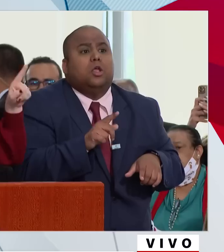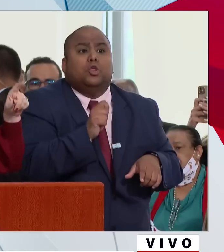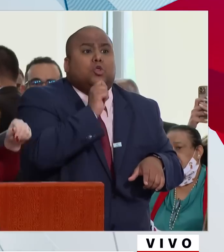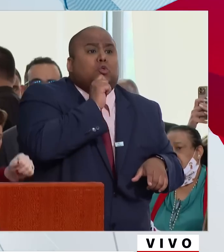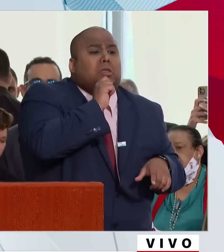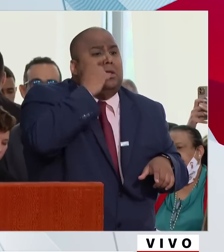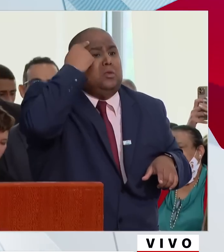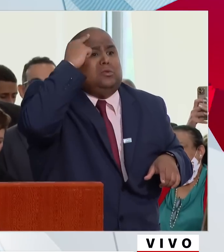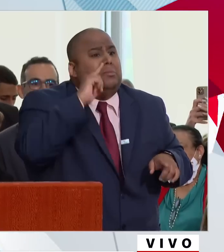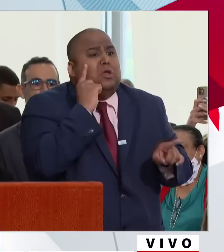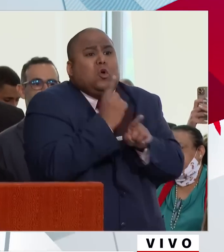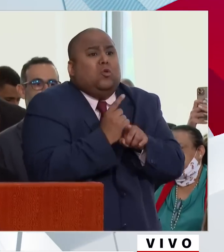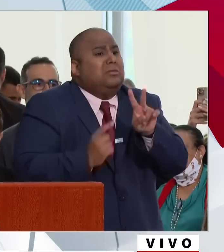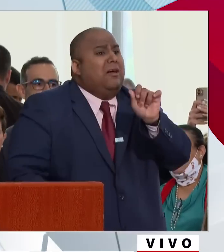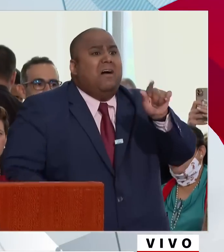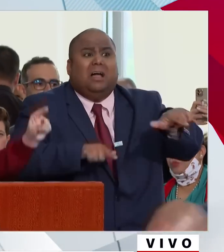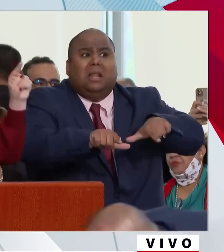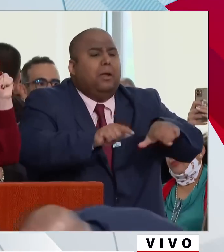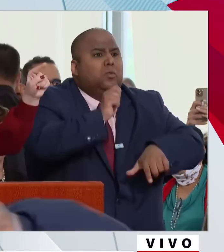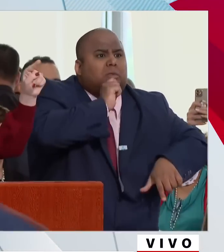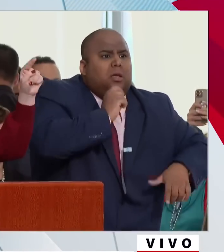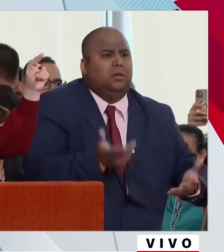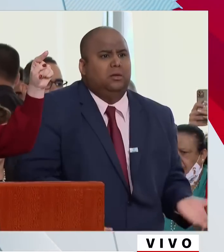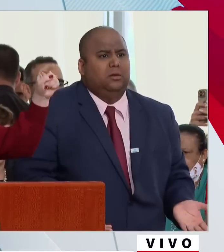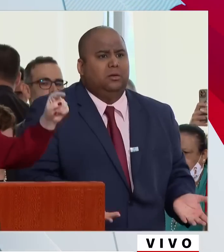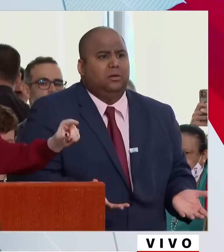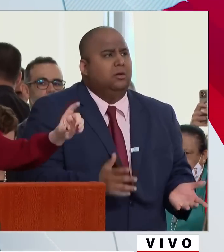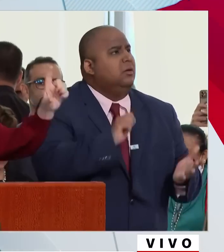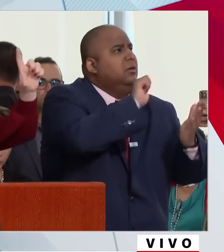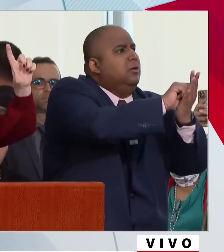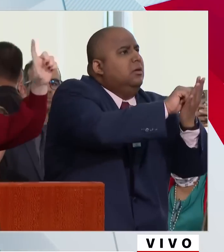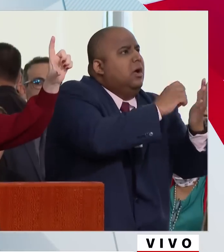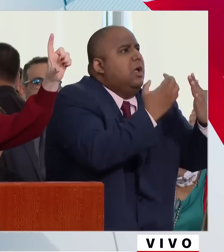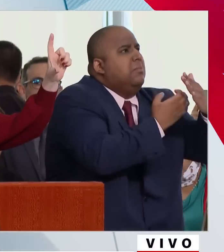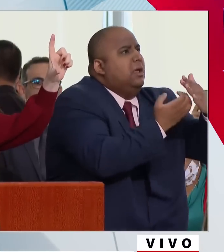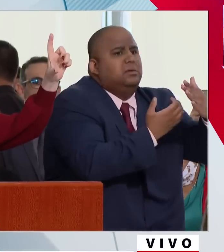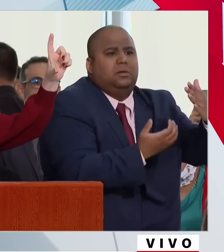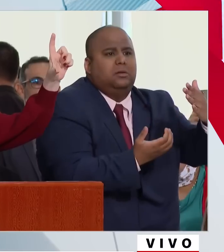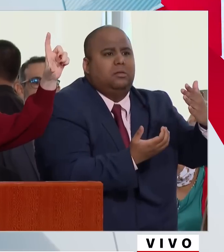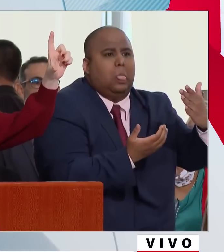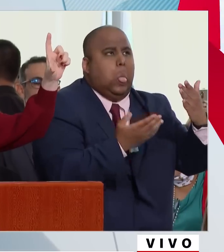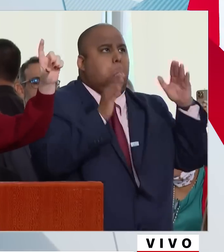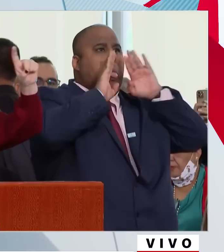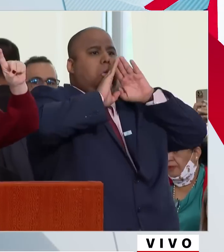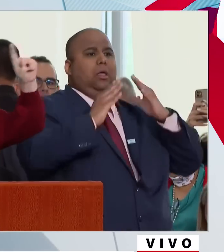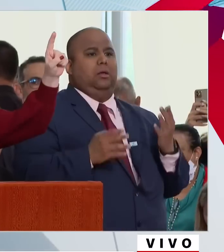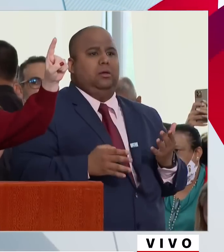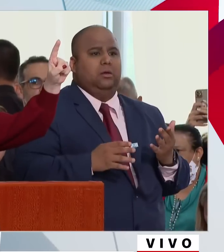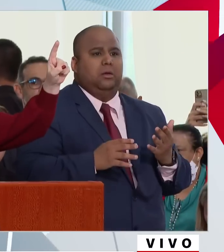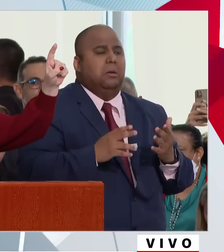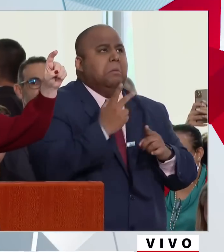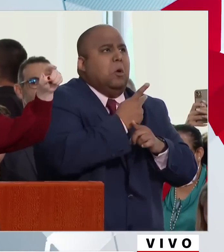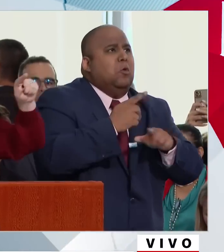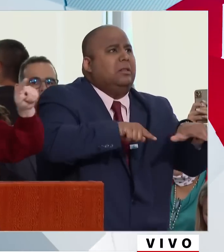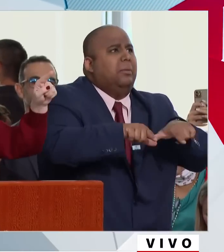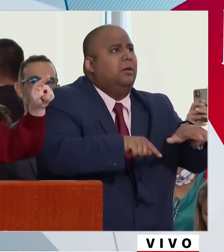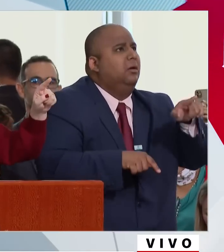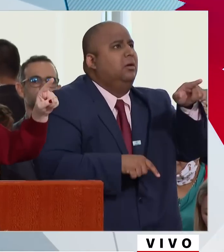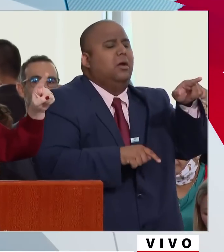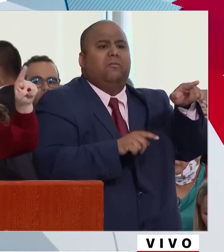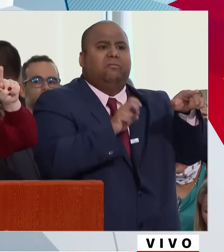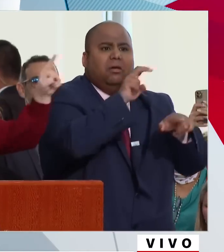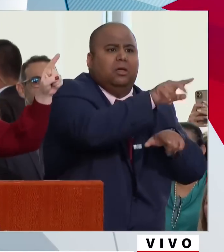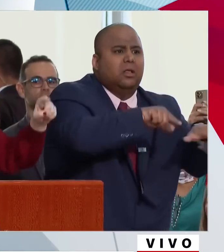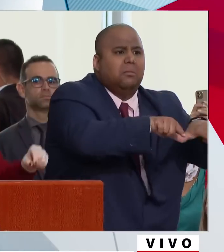estar em cargos de destaque a pretas na universidade que são médicas que são economistas que podem